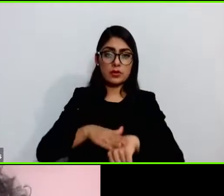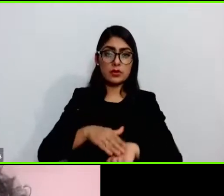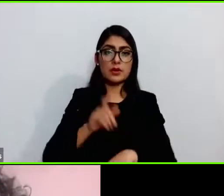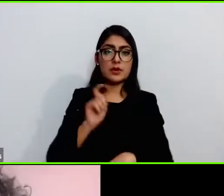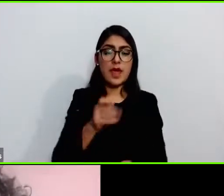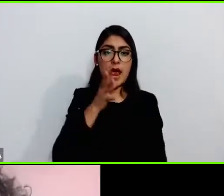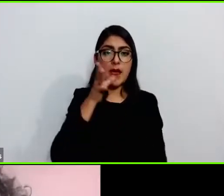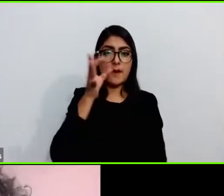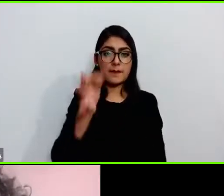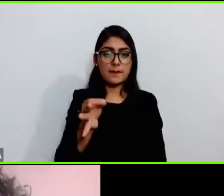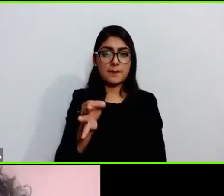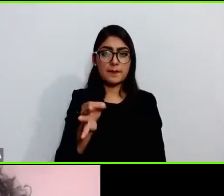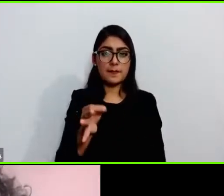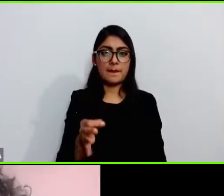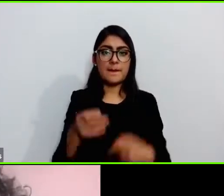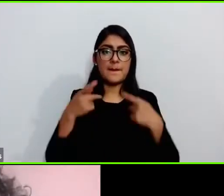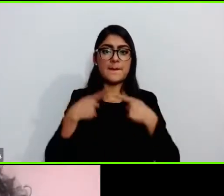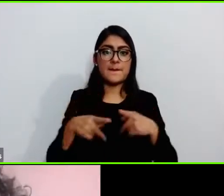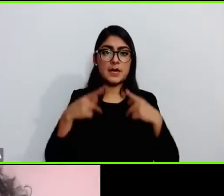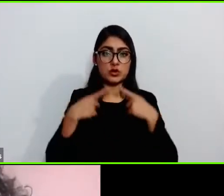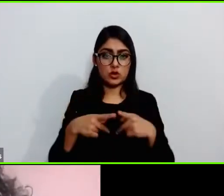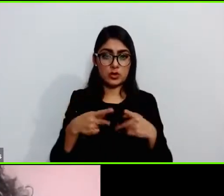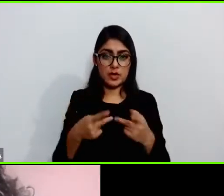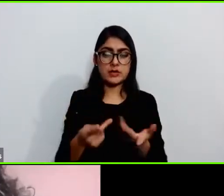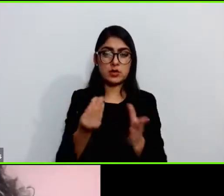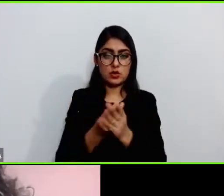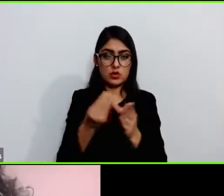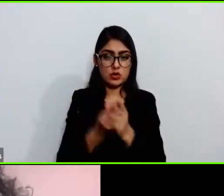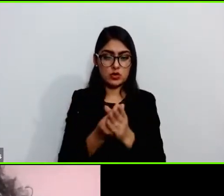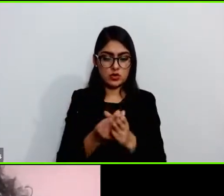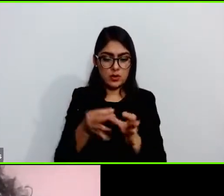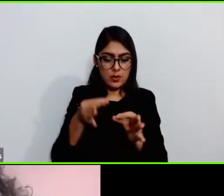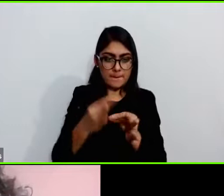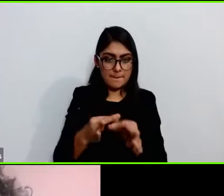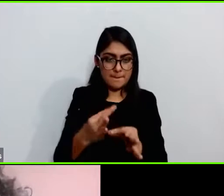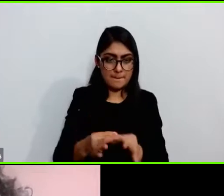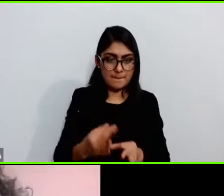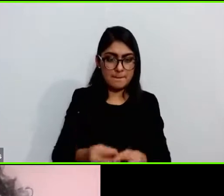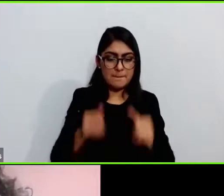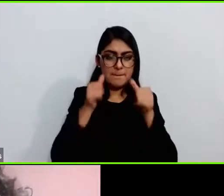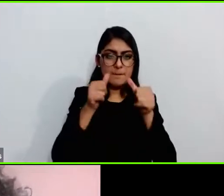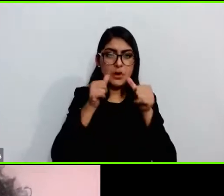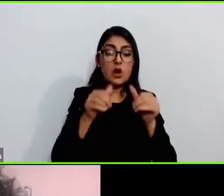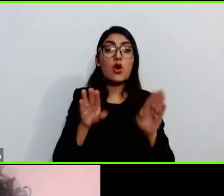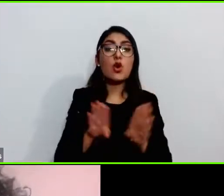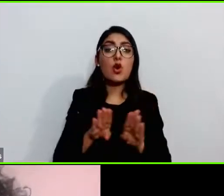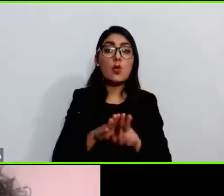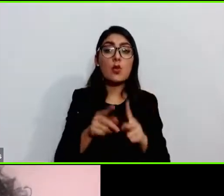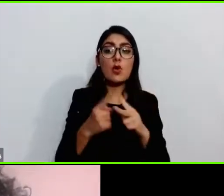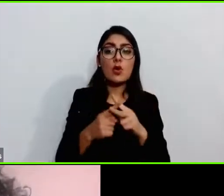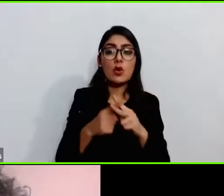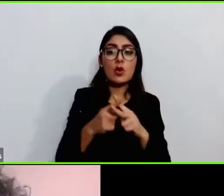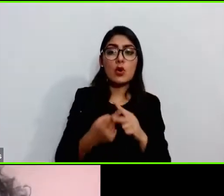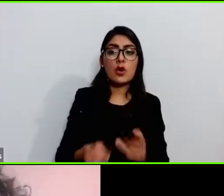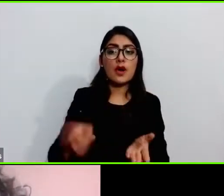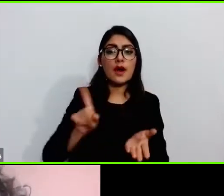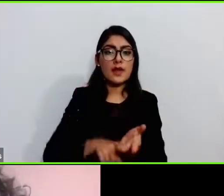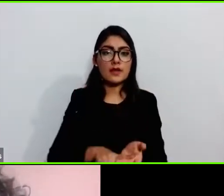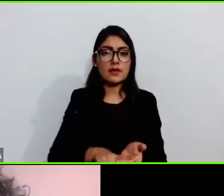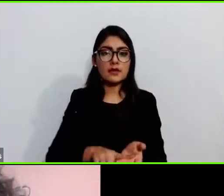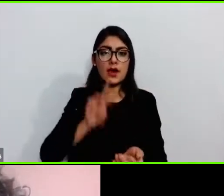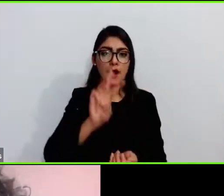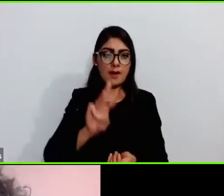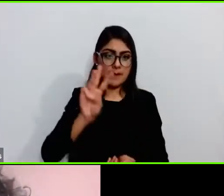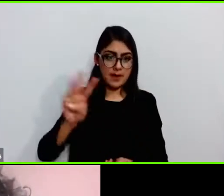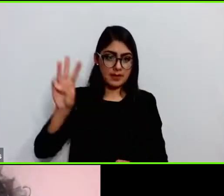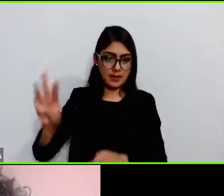puntualizar que la asistencia al diplomado se va a tomar y se va a registrar en la plataforma diseñada para el